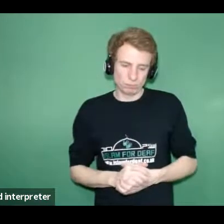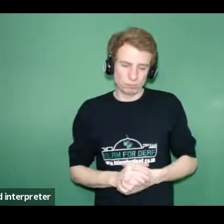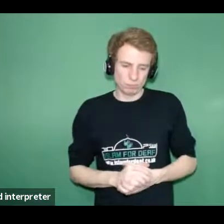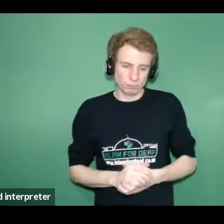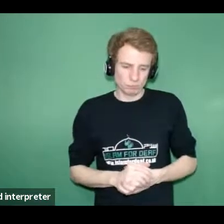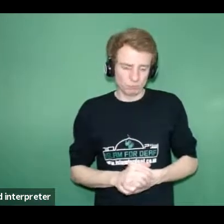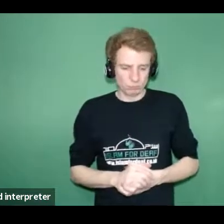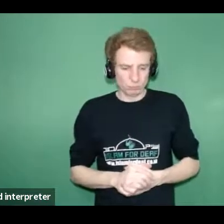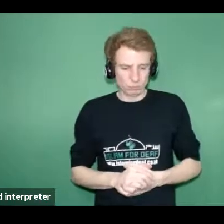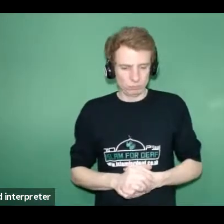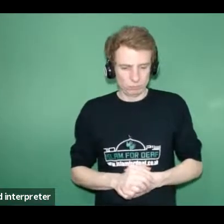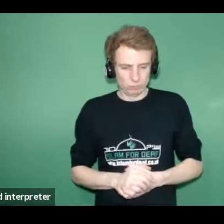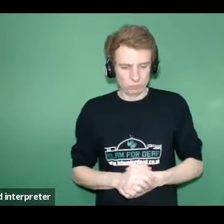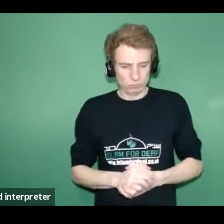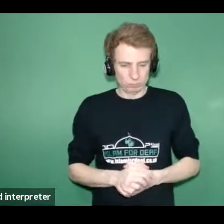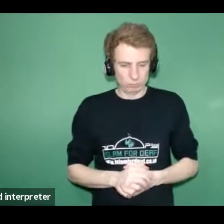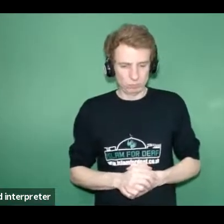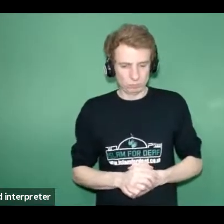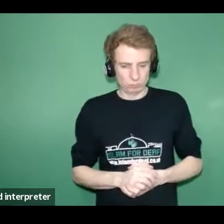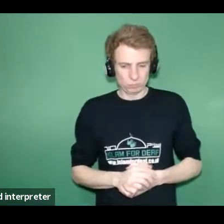وكما أن الرأس يحوي